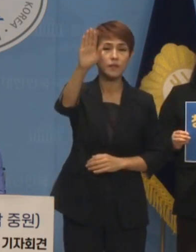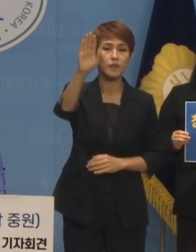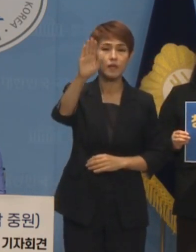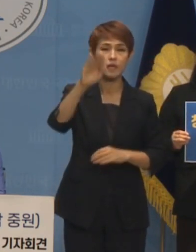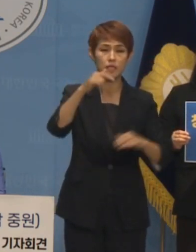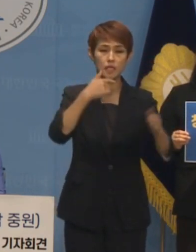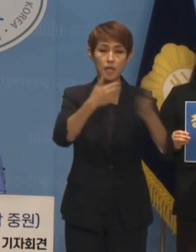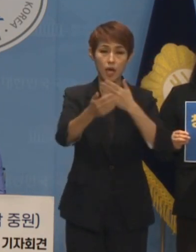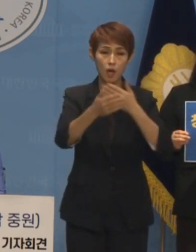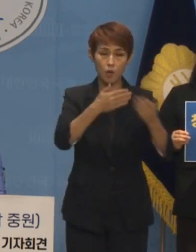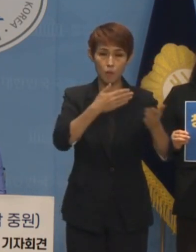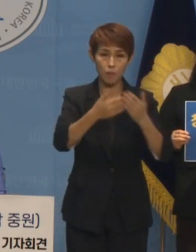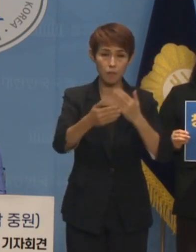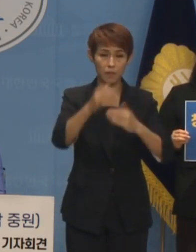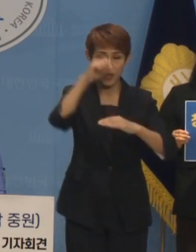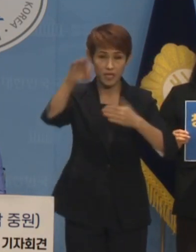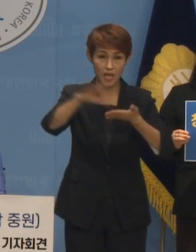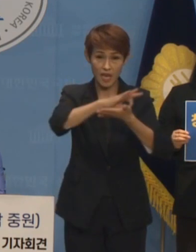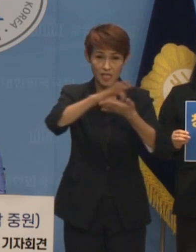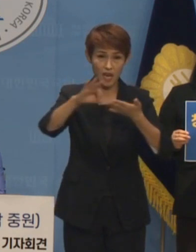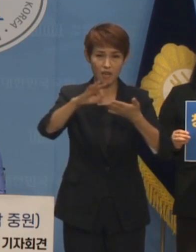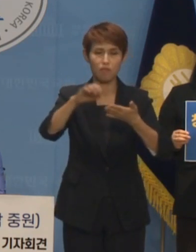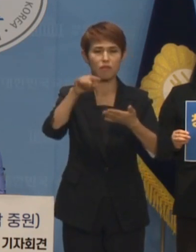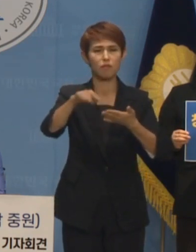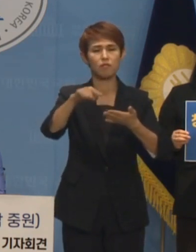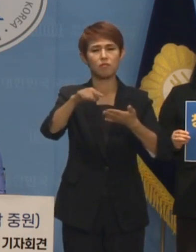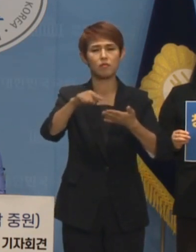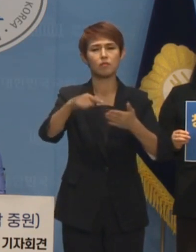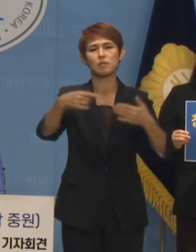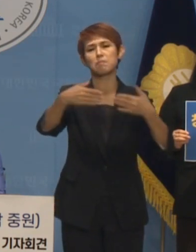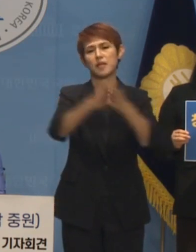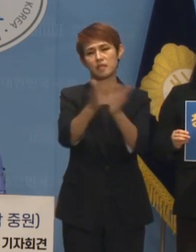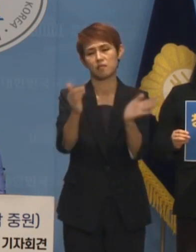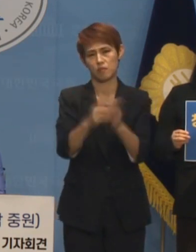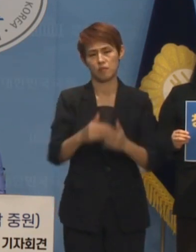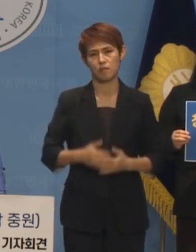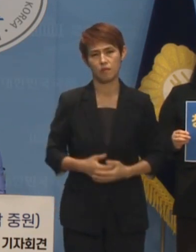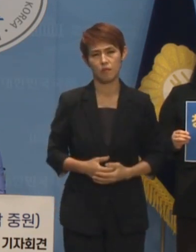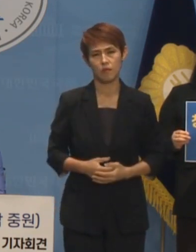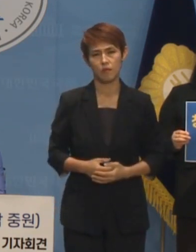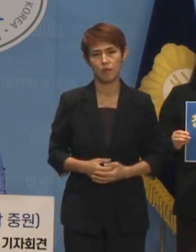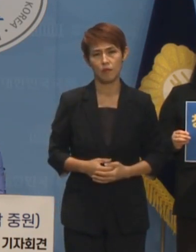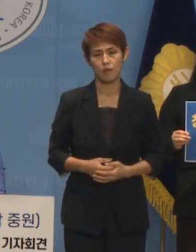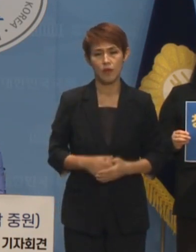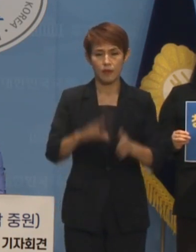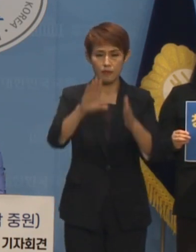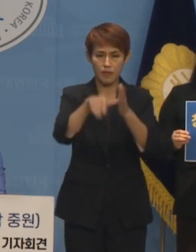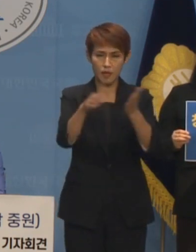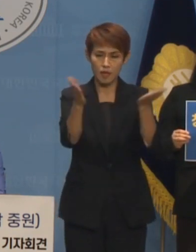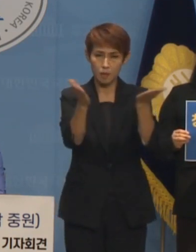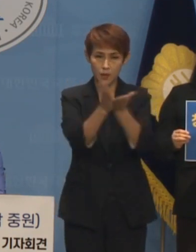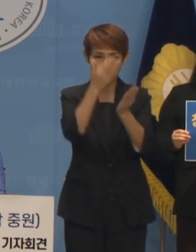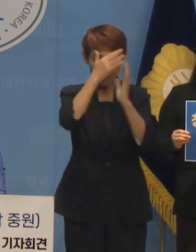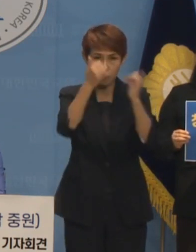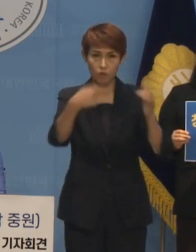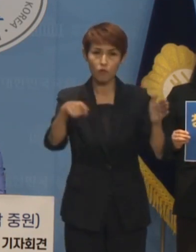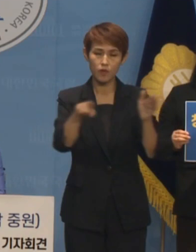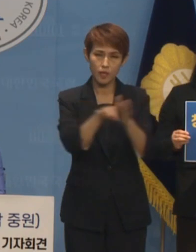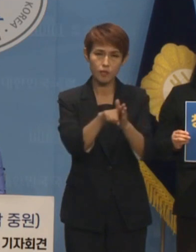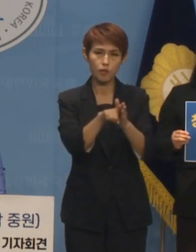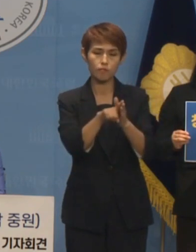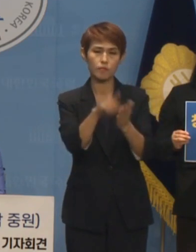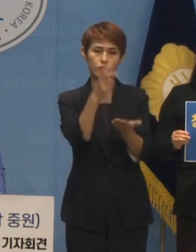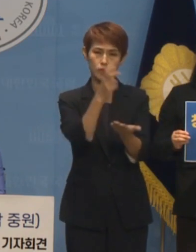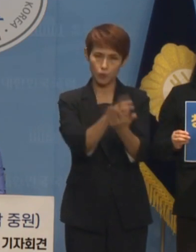폐지하며 청년 정책을 거꾸로 돌리고 있습니다. 시대의 요구에 맞는 청년을 위한 적극적인